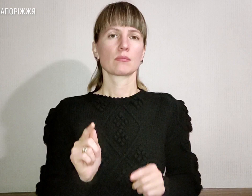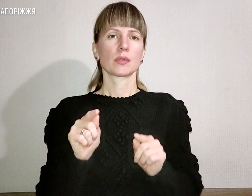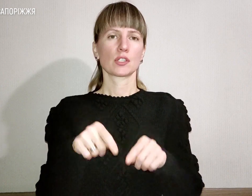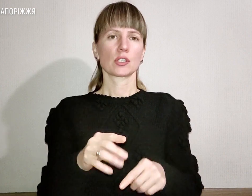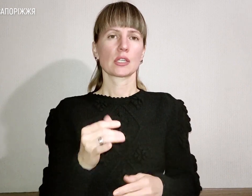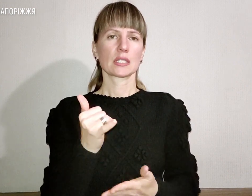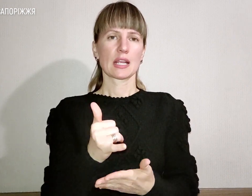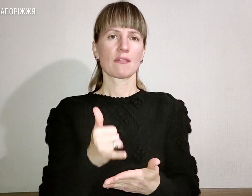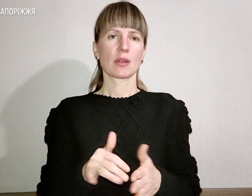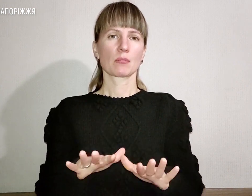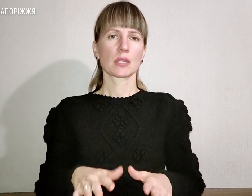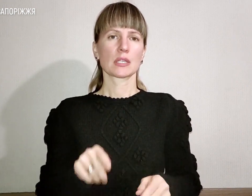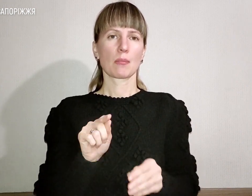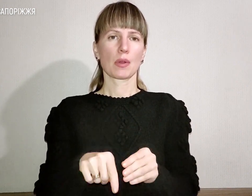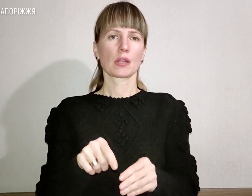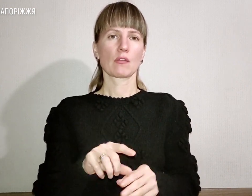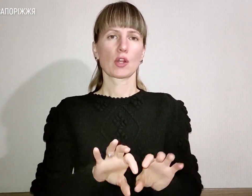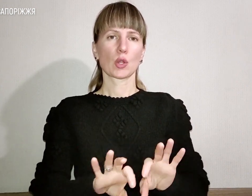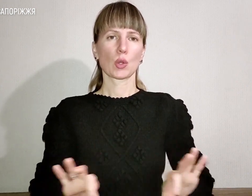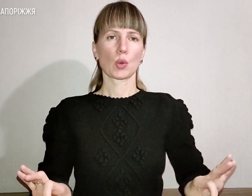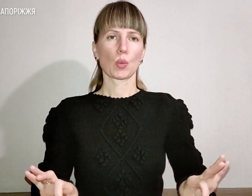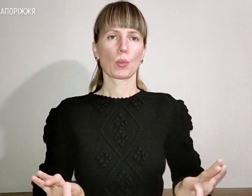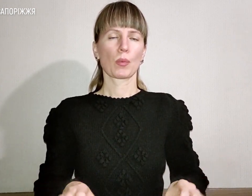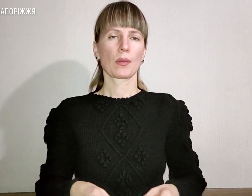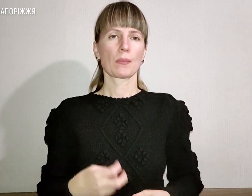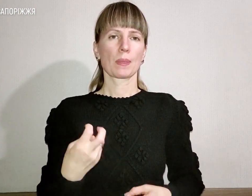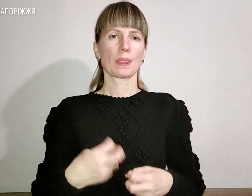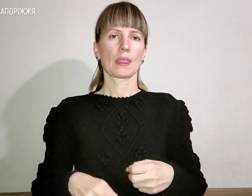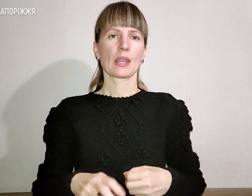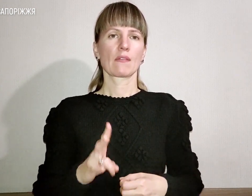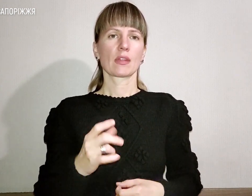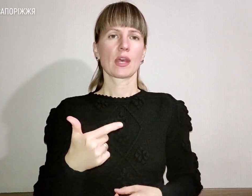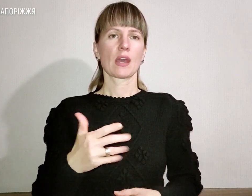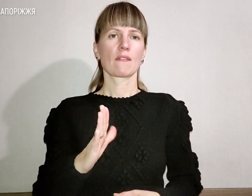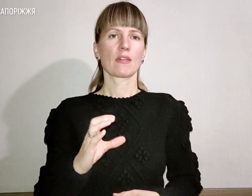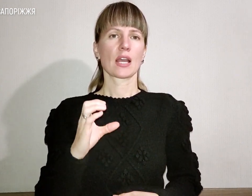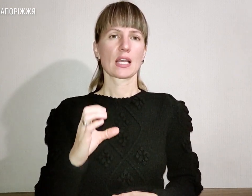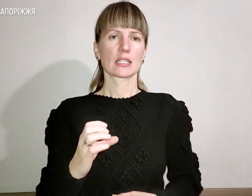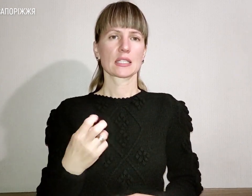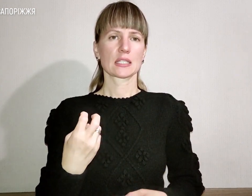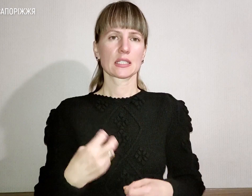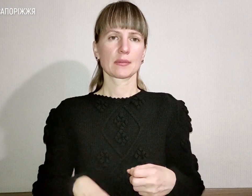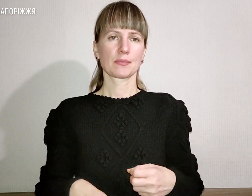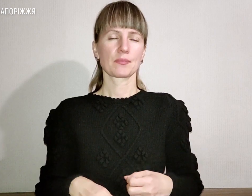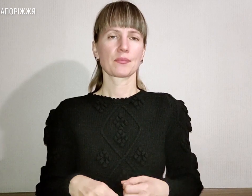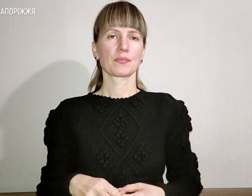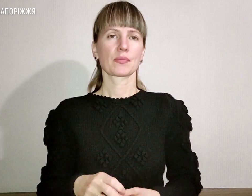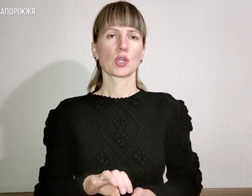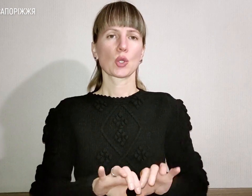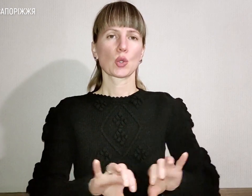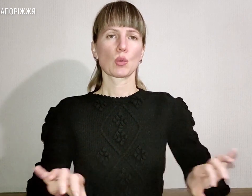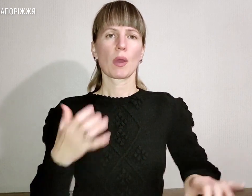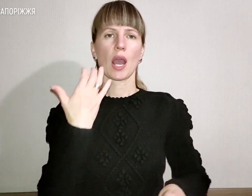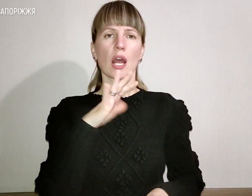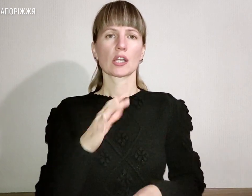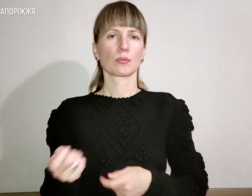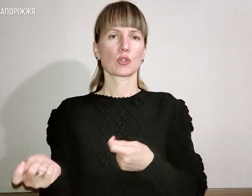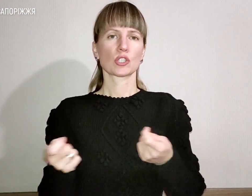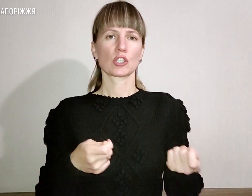заварили місця протікання труб. Порив на ГВС. Порив на ГВС, трубах гарячого водопостачання, ми